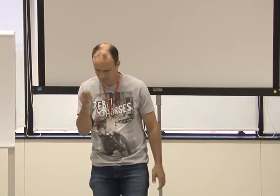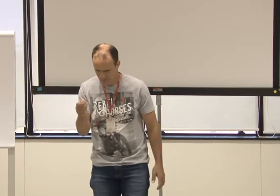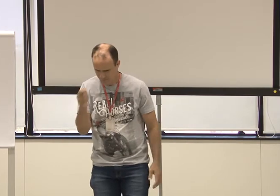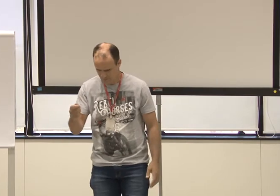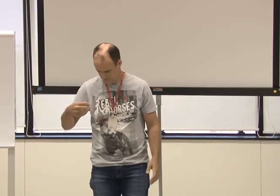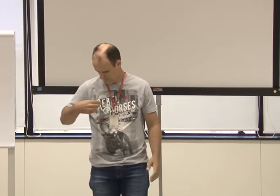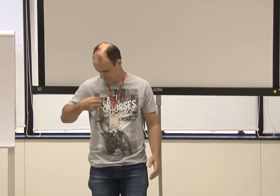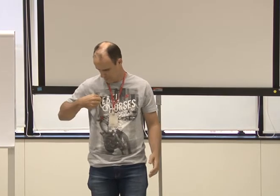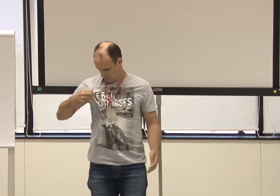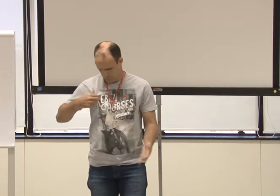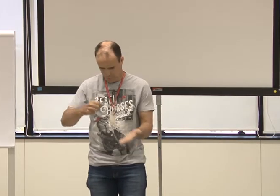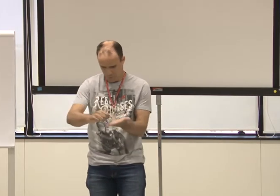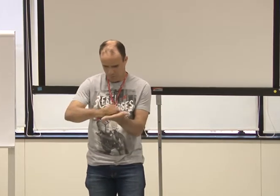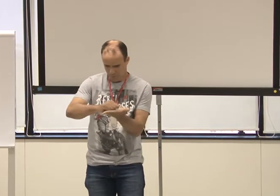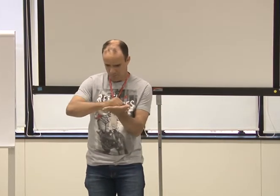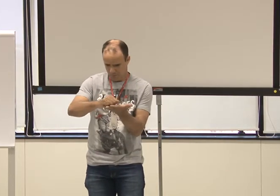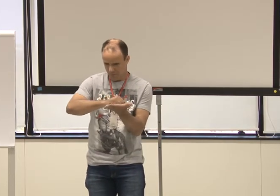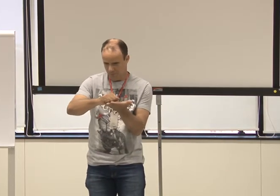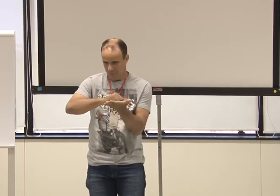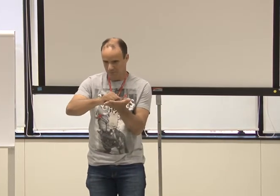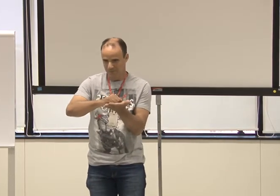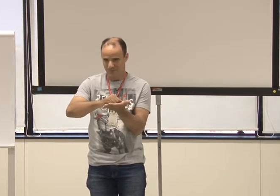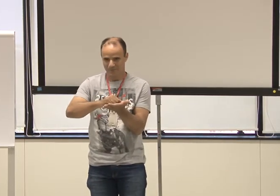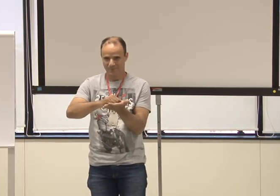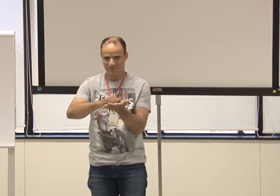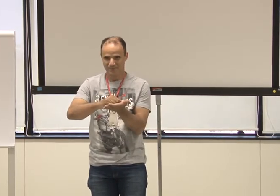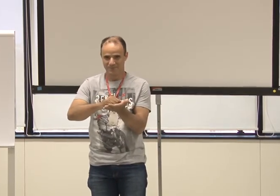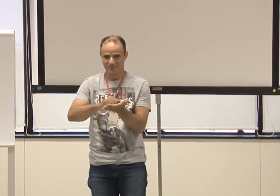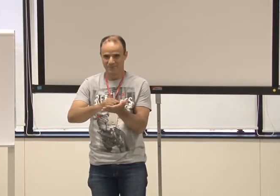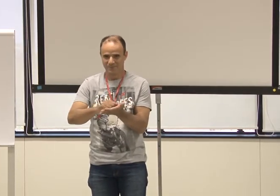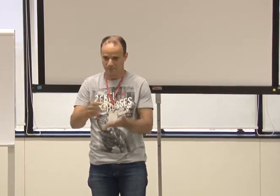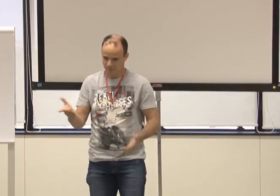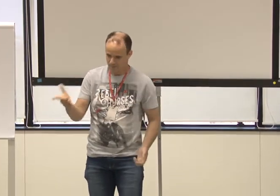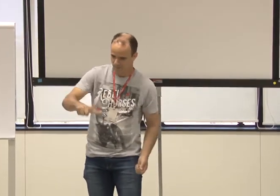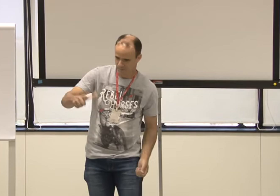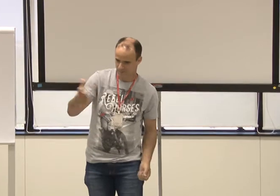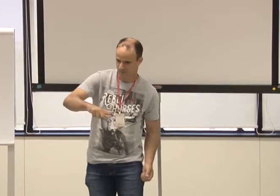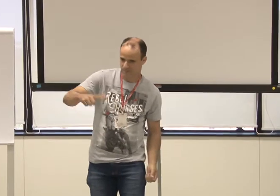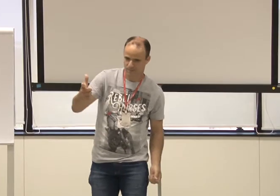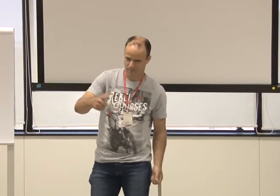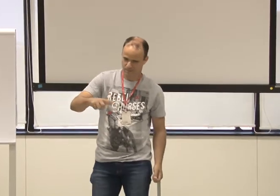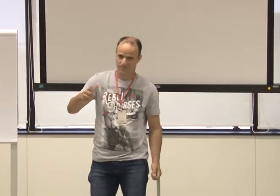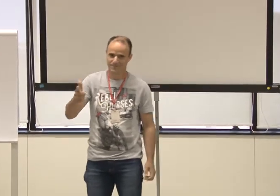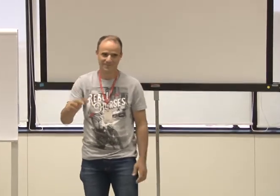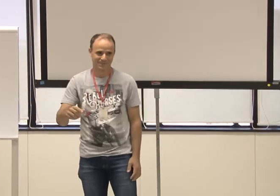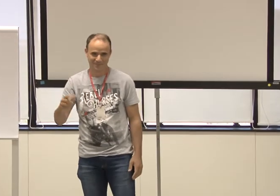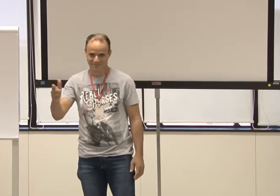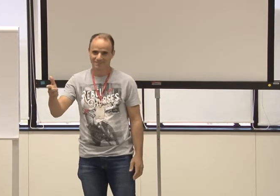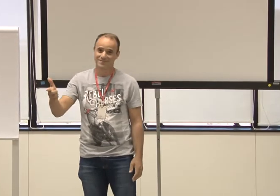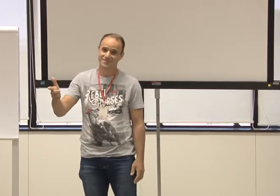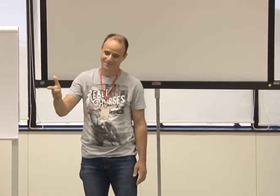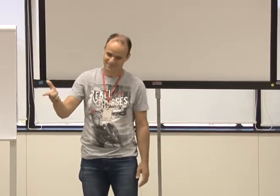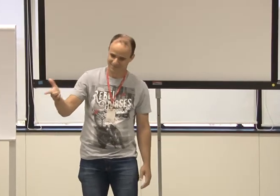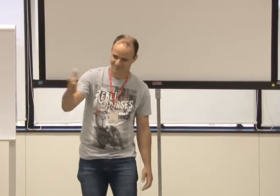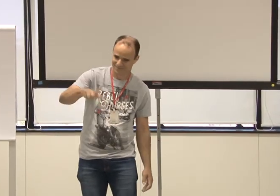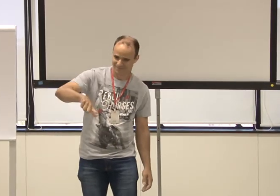eu casei com a mulher. Não. Eu casei com uma mulher errada. Calma. Deixa ele terminar, calma. Vai, de